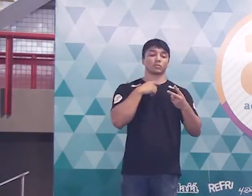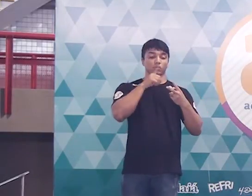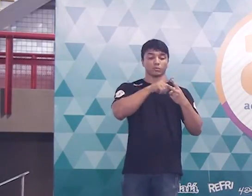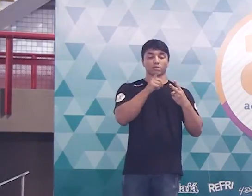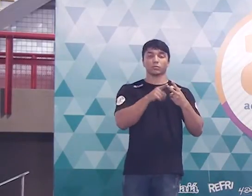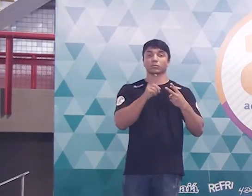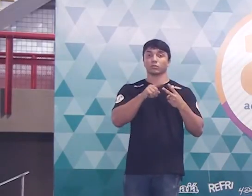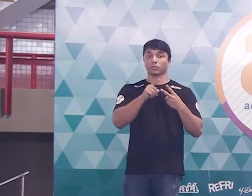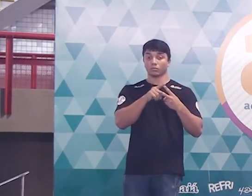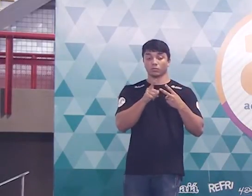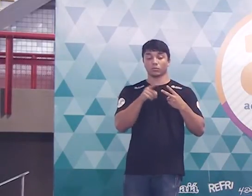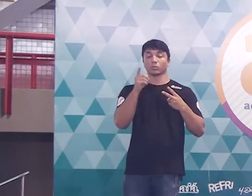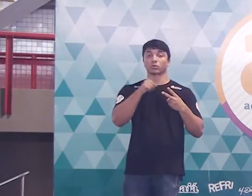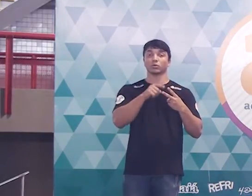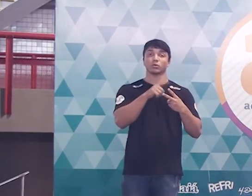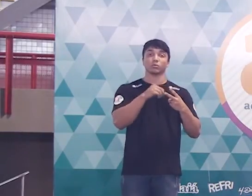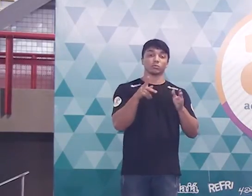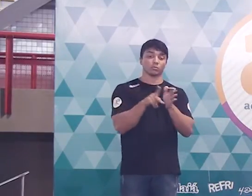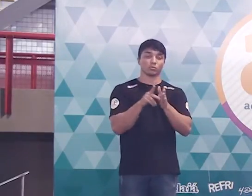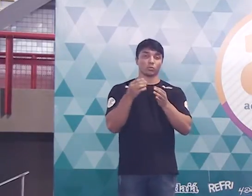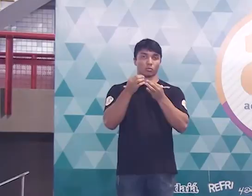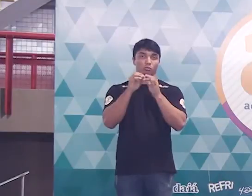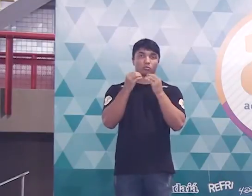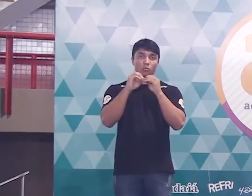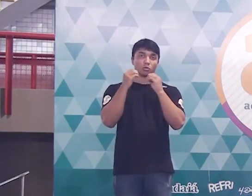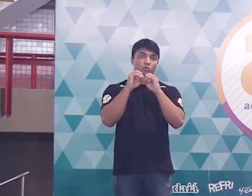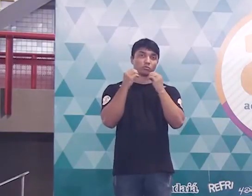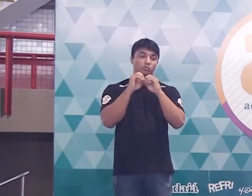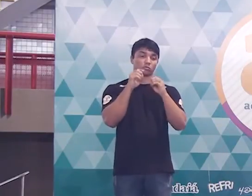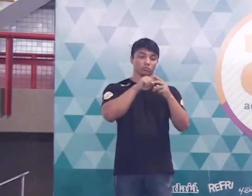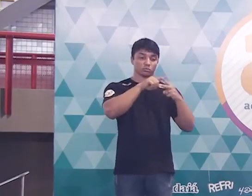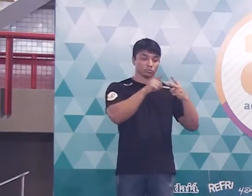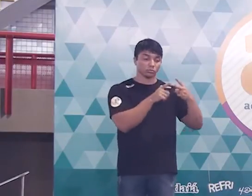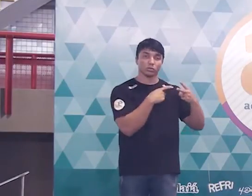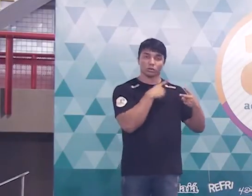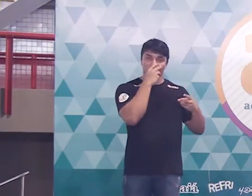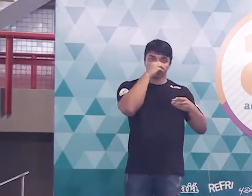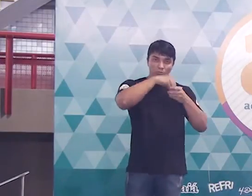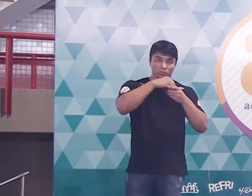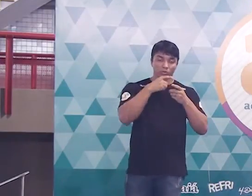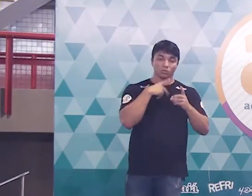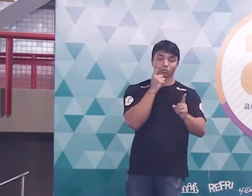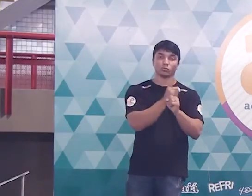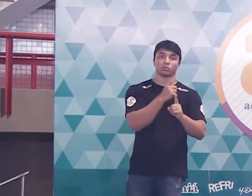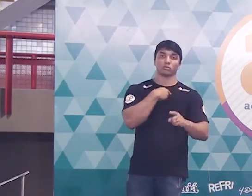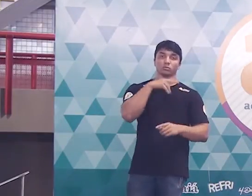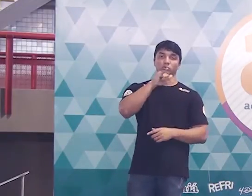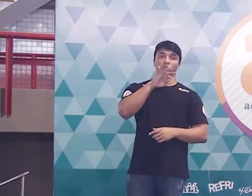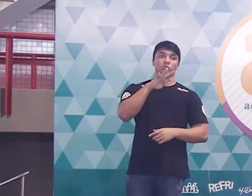duas substâncias moleculares que na sua composição você encontra nitrogênio?